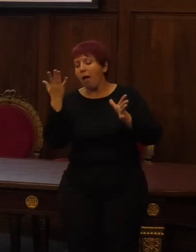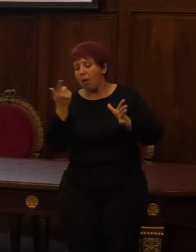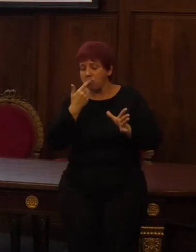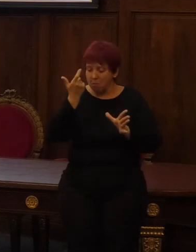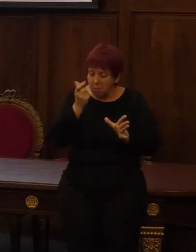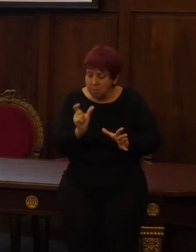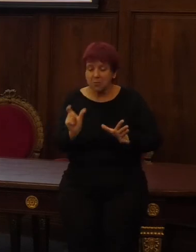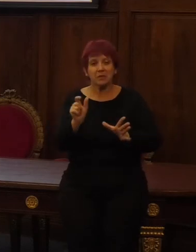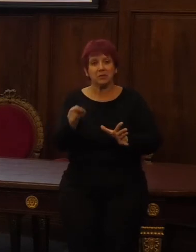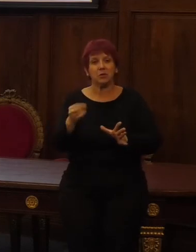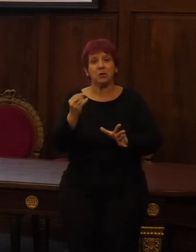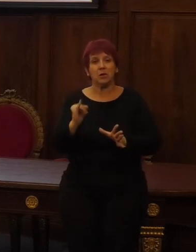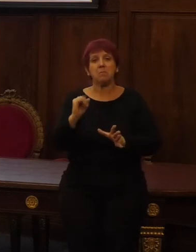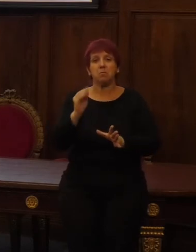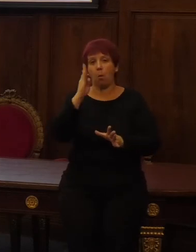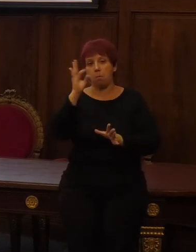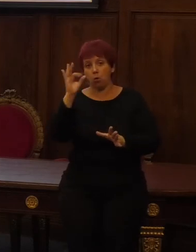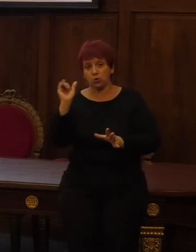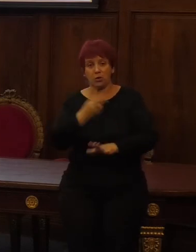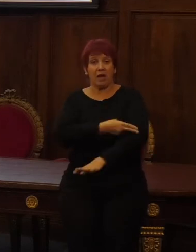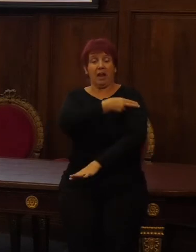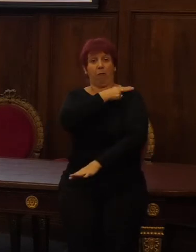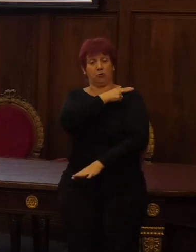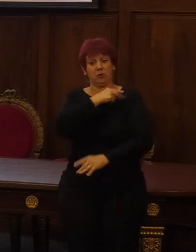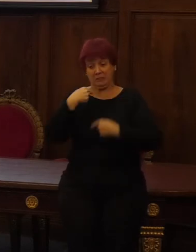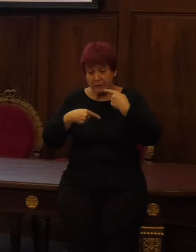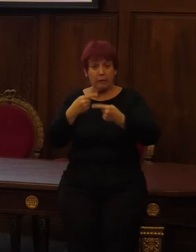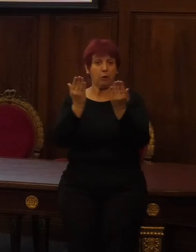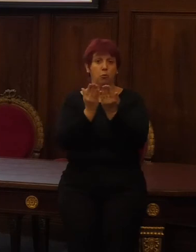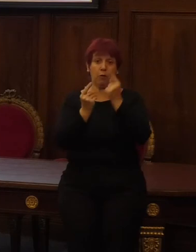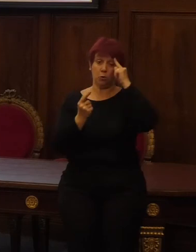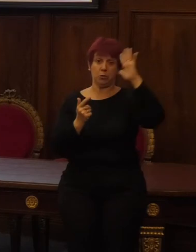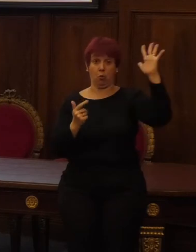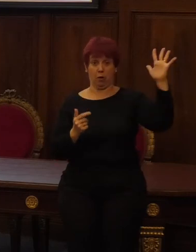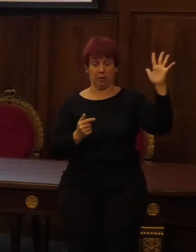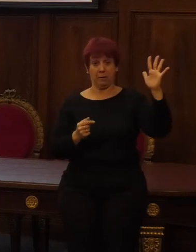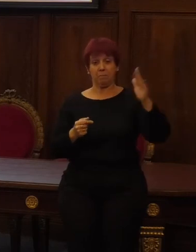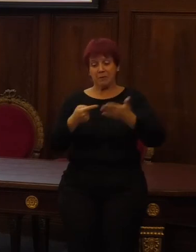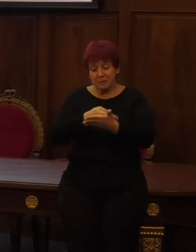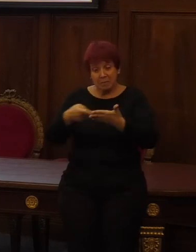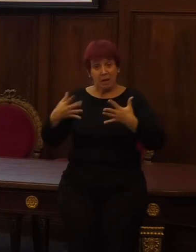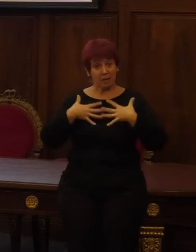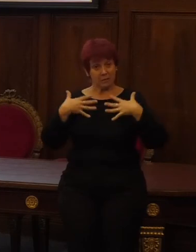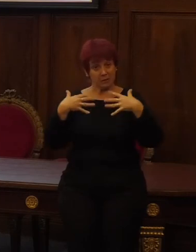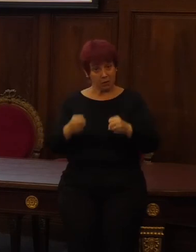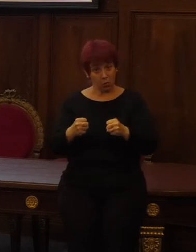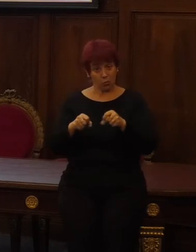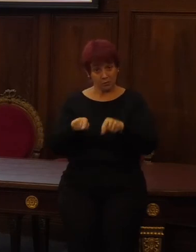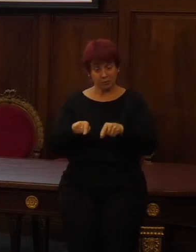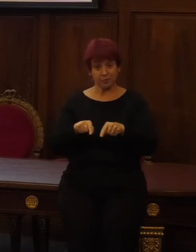un argumento sobre la posgraduación. La Semana de la Salud,